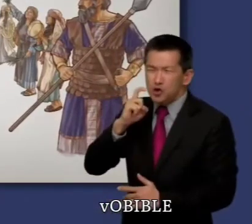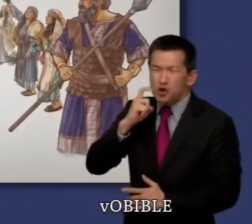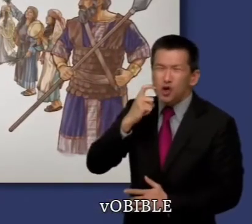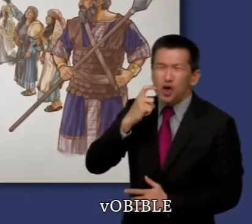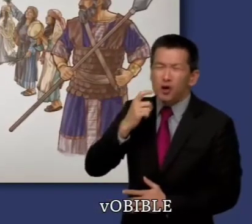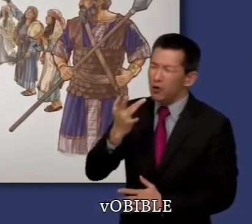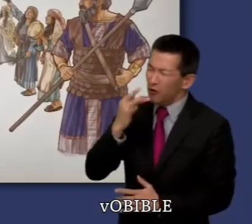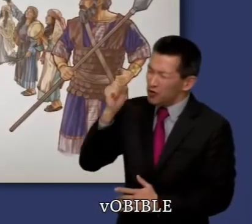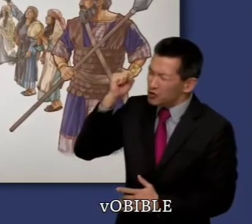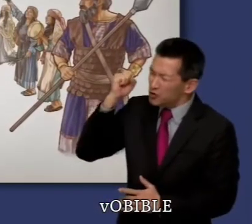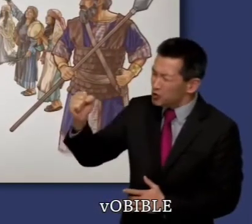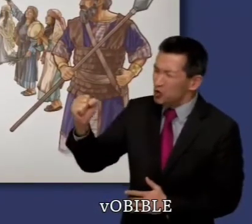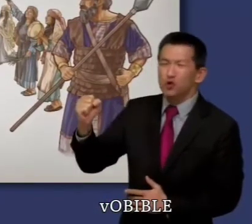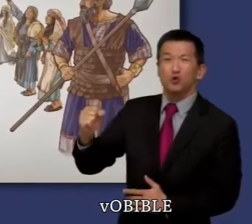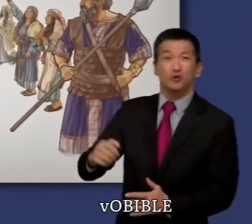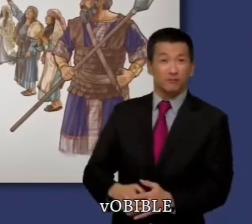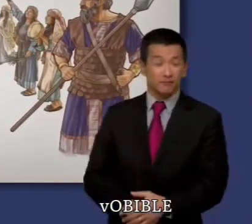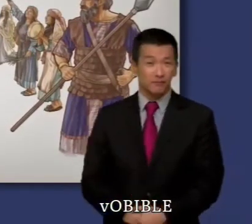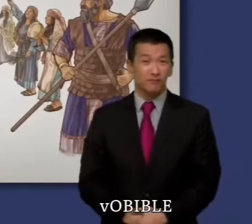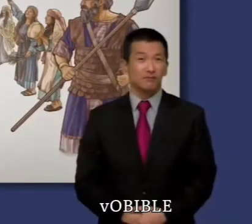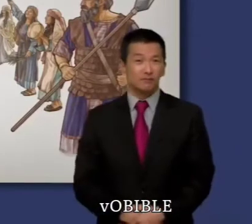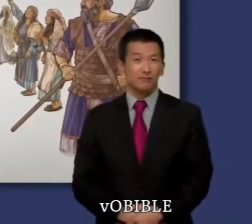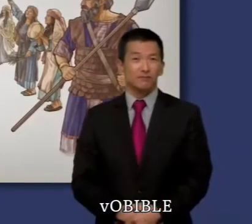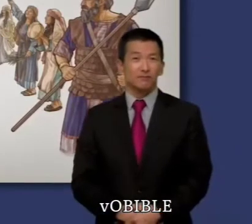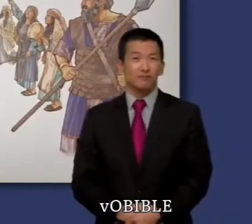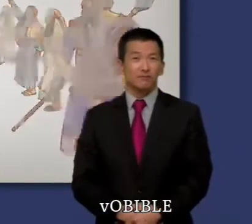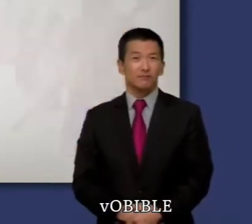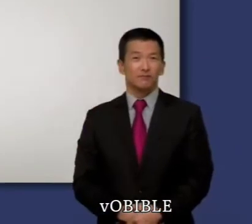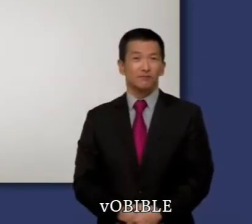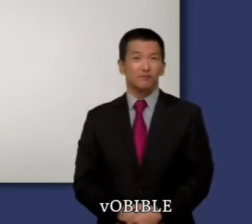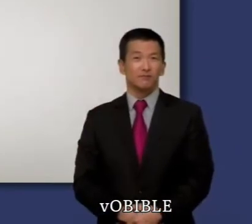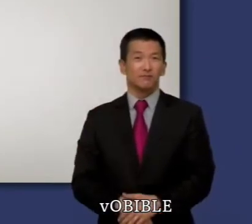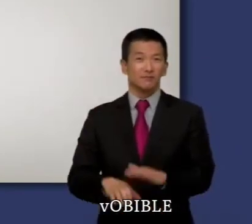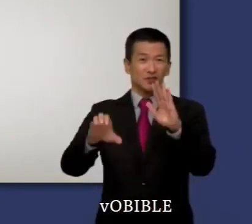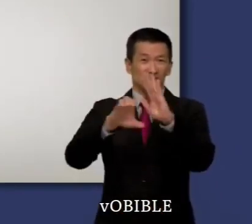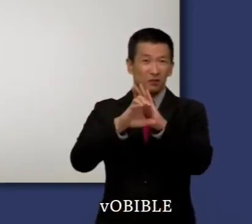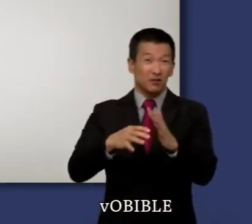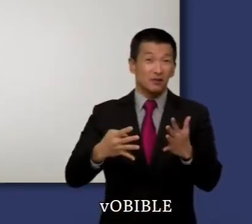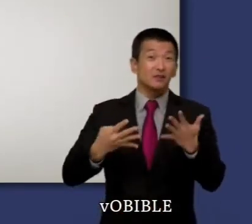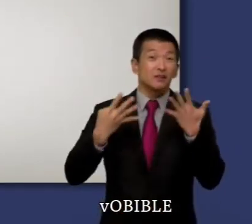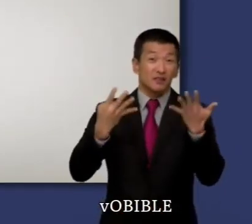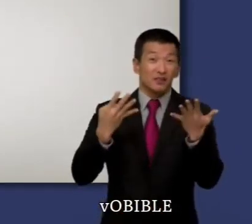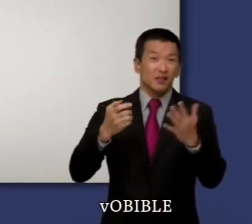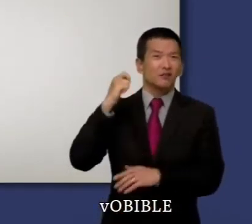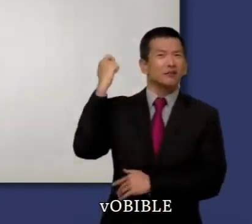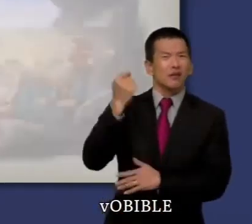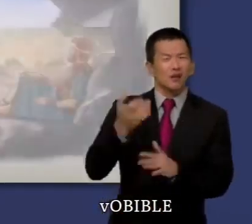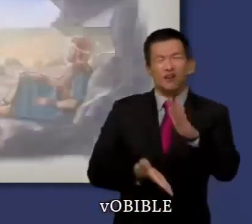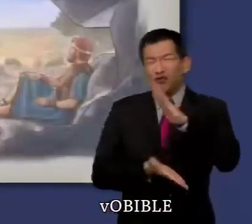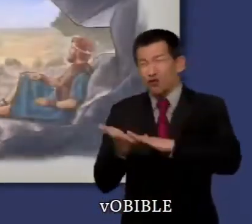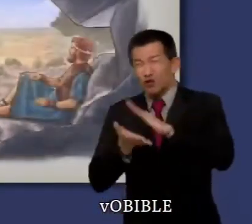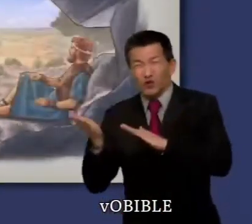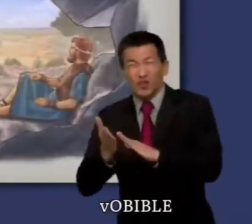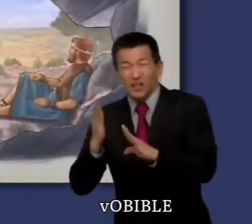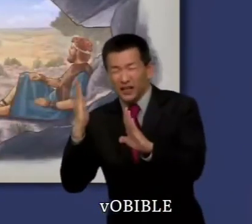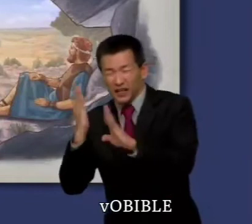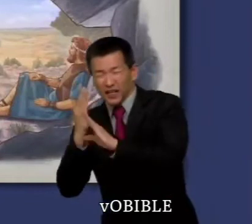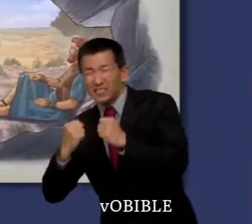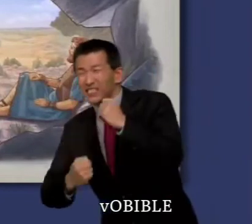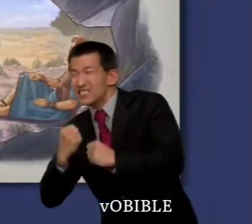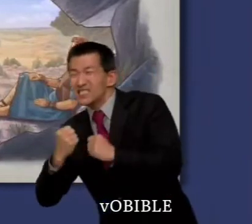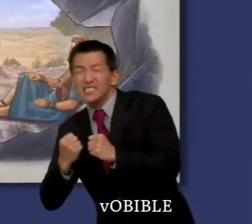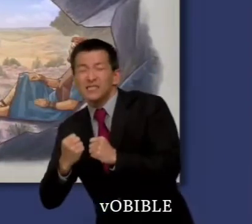Jessé. Dans le chapitre suivant, avec pour seules armes une fronde et une pierre, David tue le géant